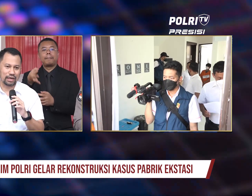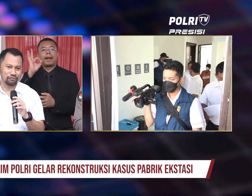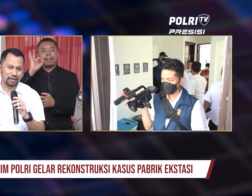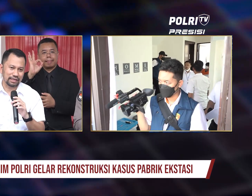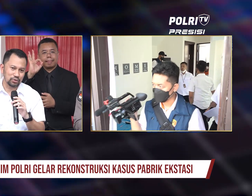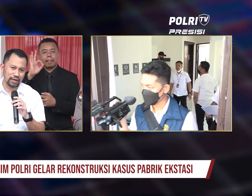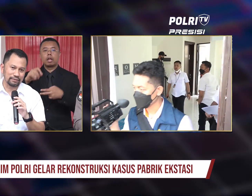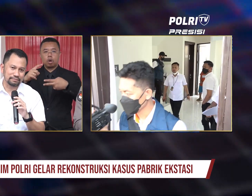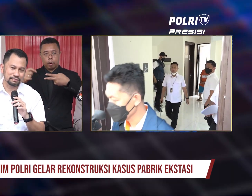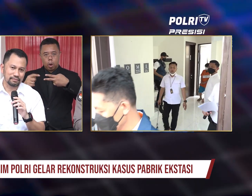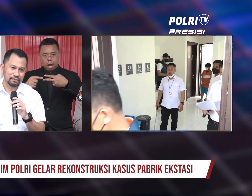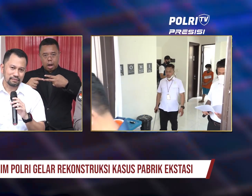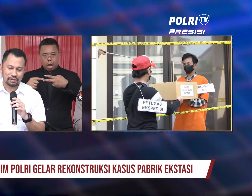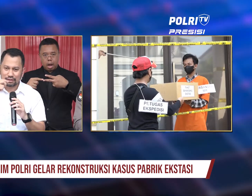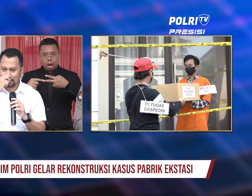Itu adalah fakta kedua.